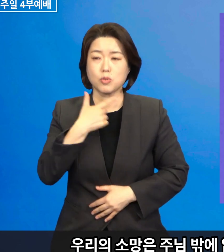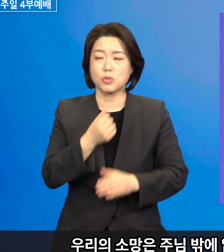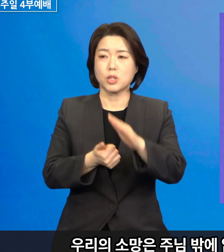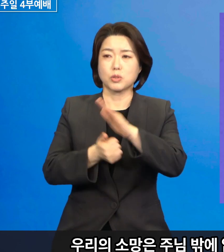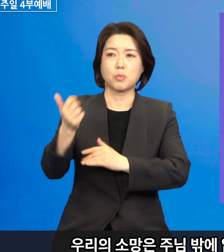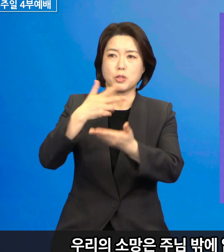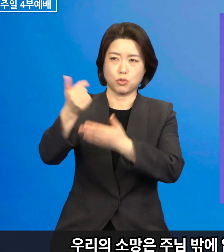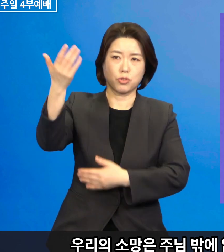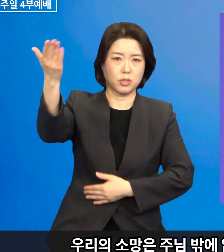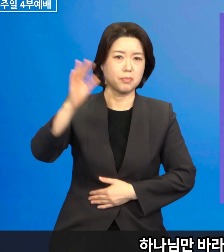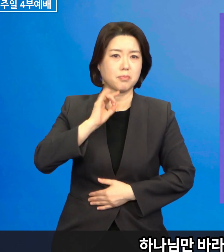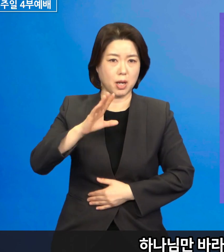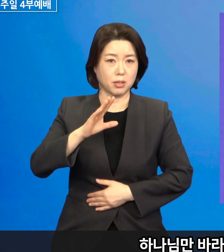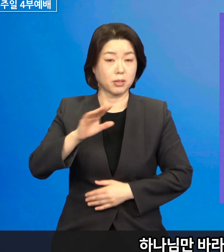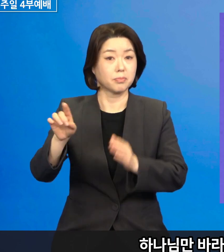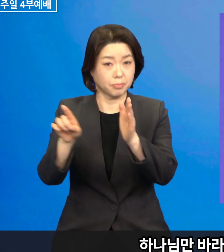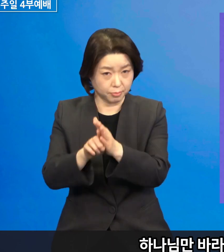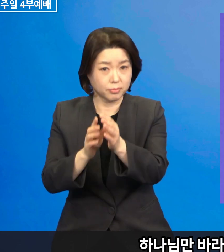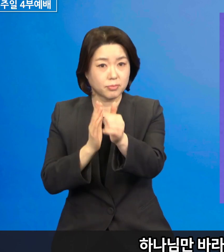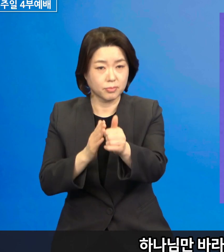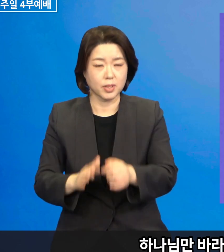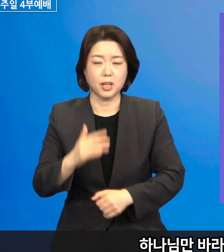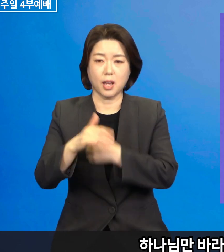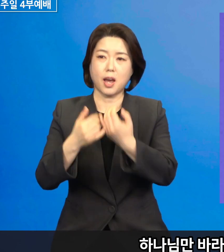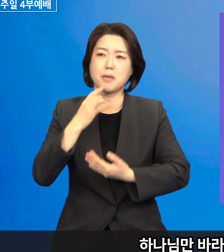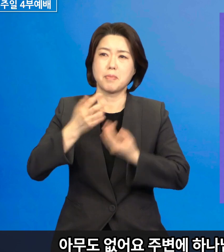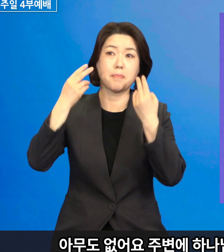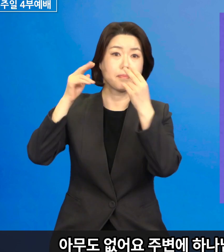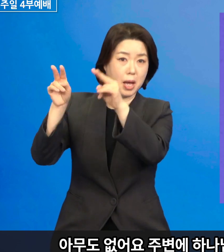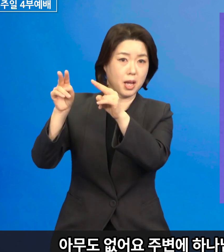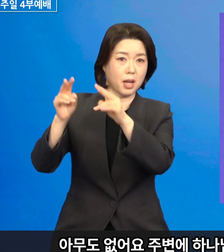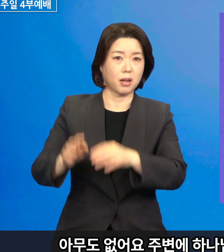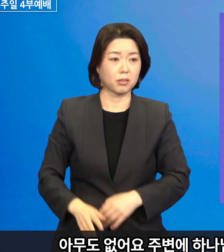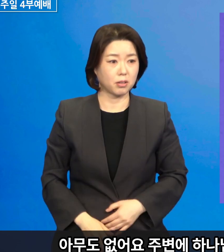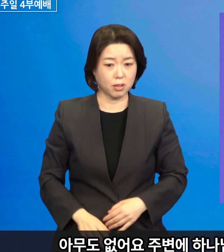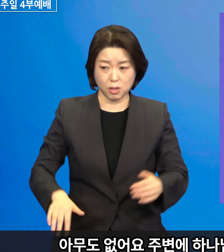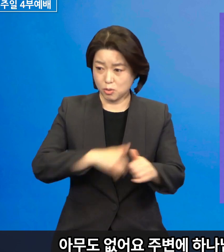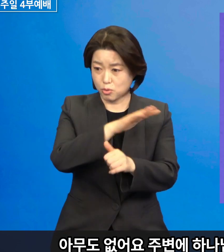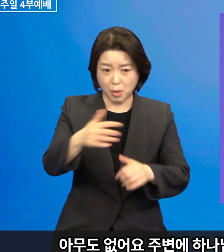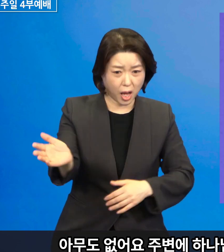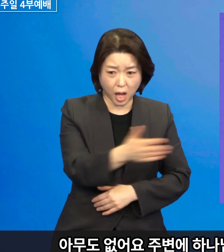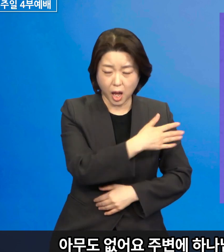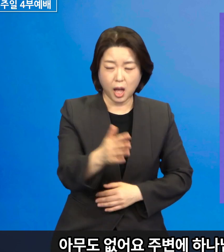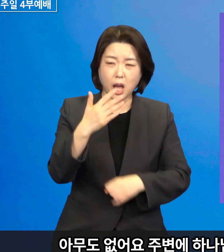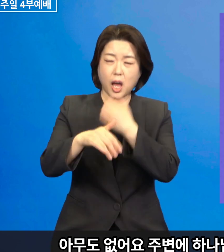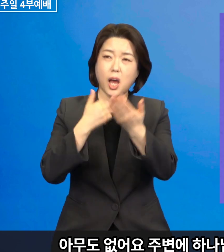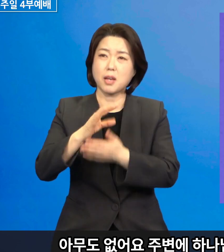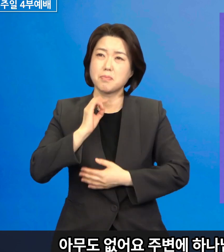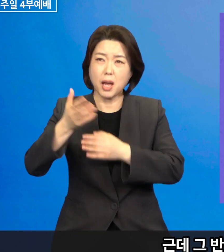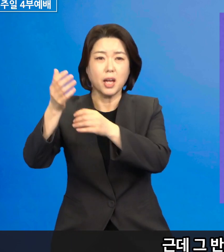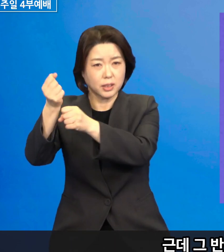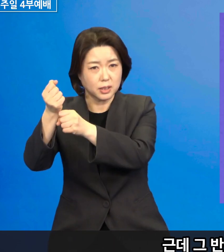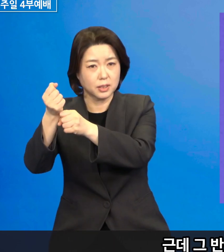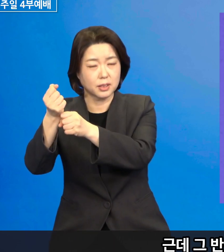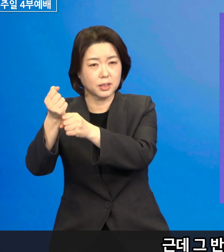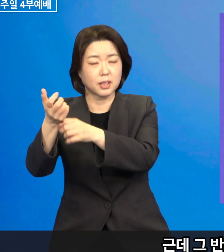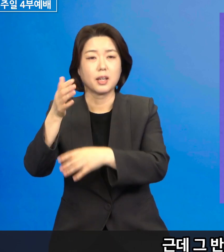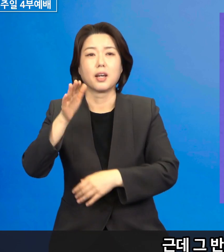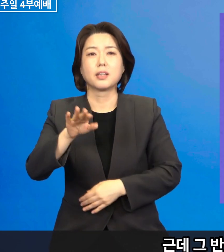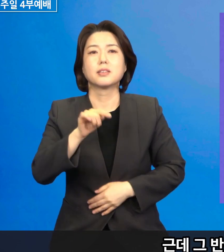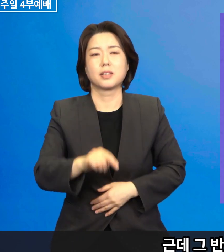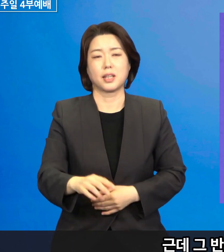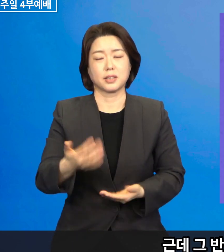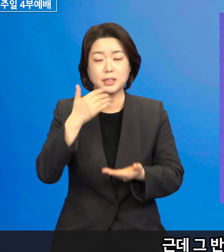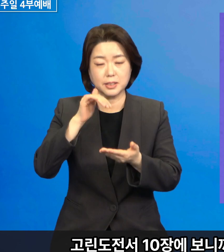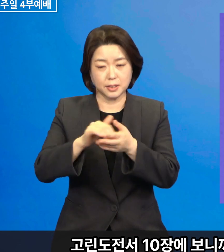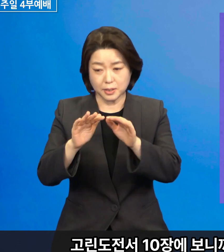없는 줄 믿으시길 축복합니다. 하나님만 바라보는 건 지금 아무도 없어요. 주변에 하나님만 의지하는 거야. 하나님만. 근데 그